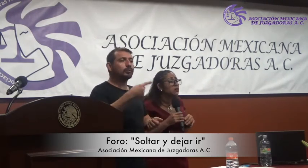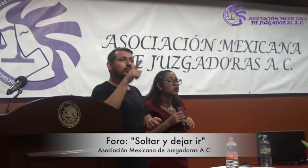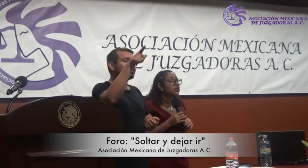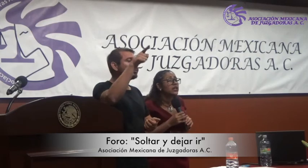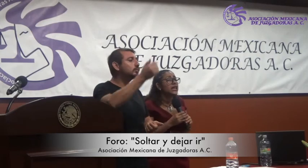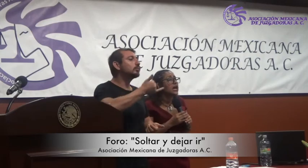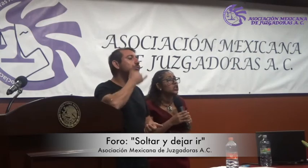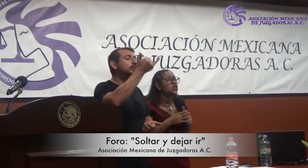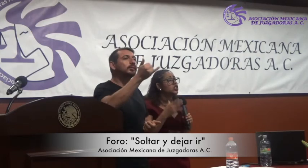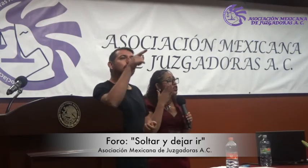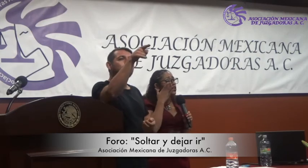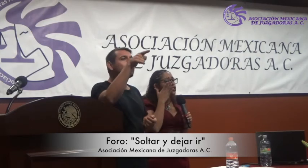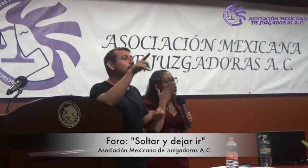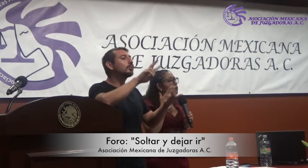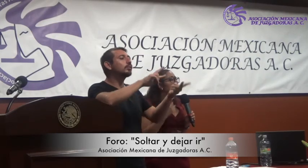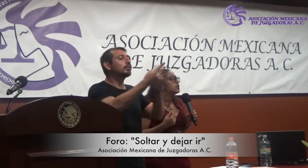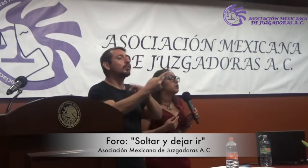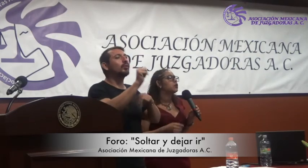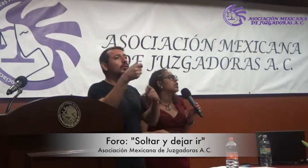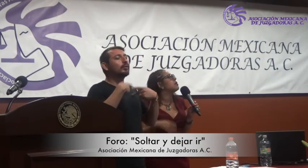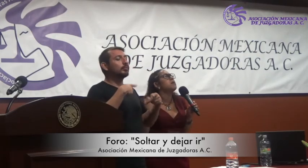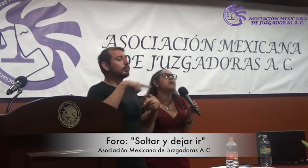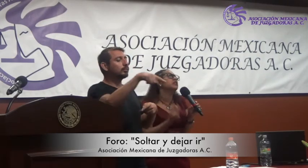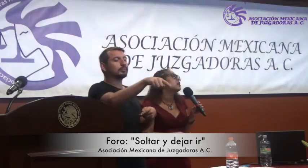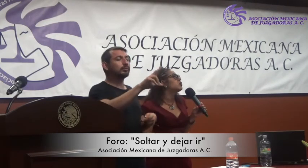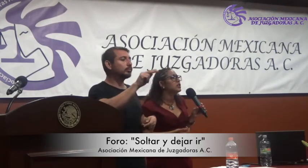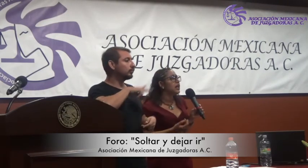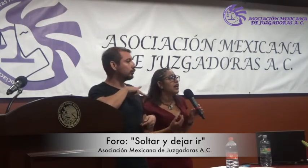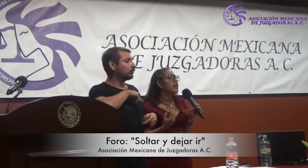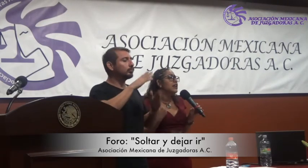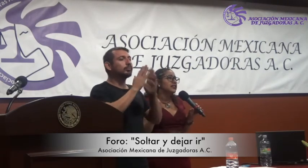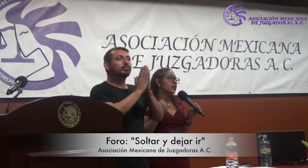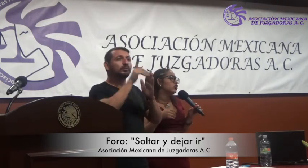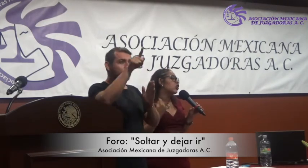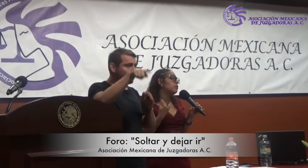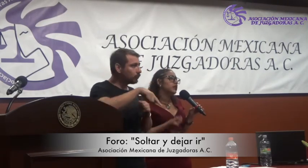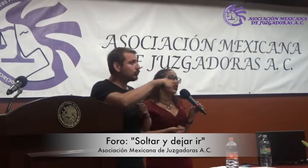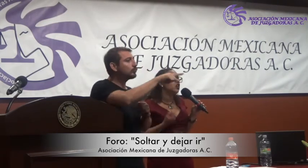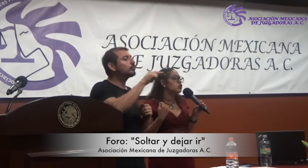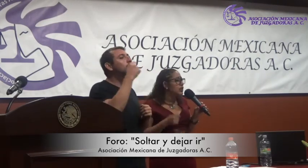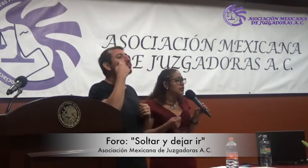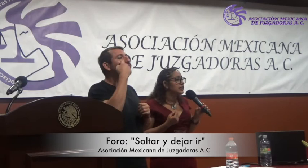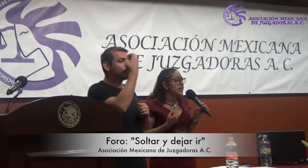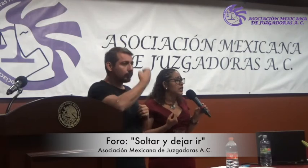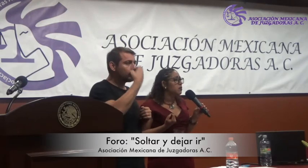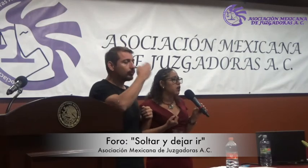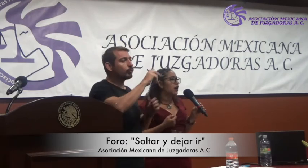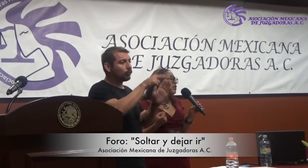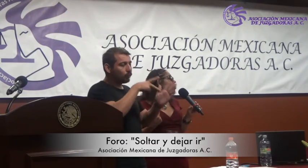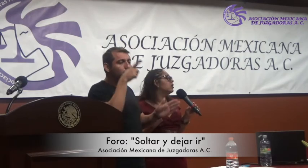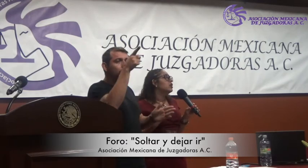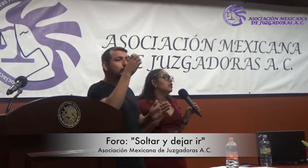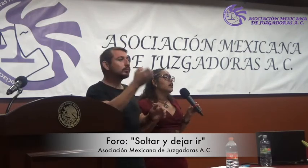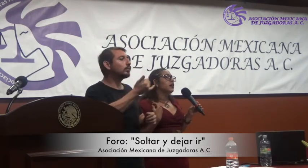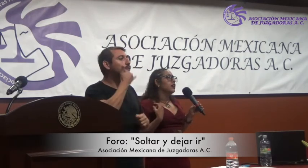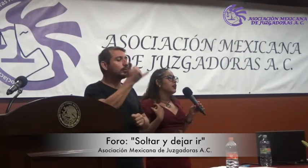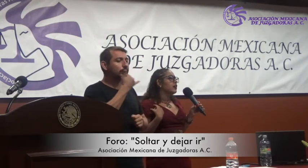usted se equivocó en el diagnóstico, esto no puede ser posible, vamos a buscar otra opinión, usted se está